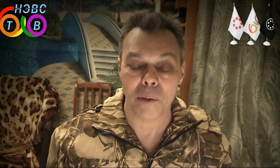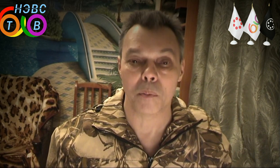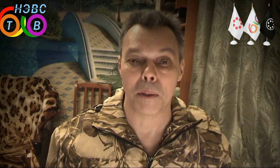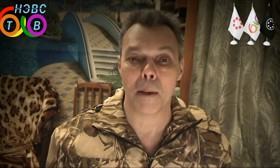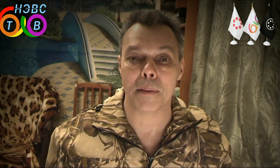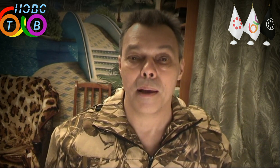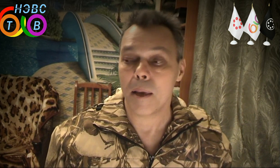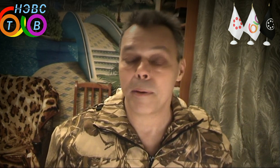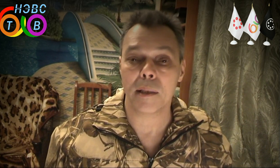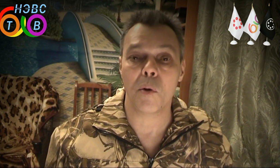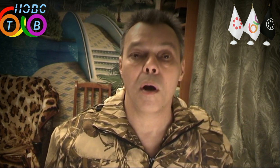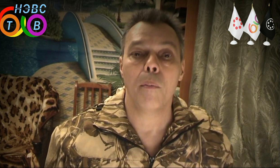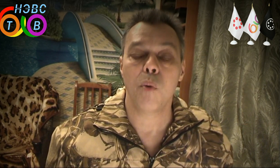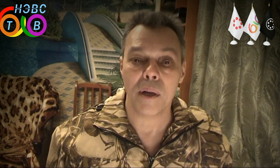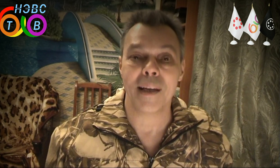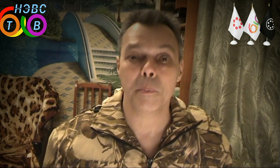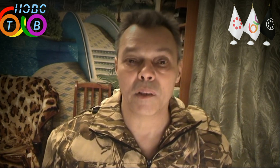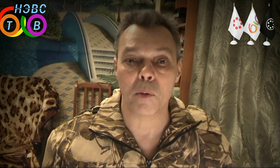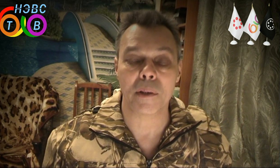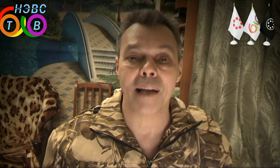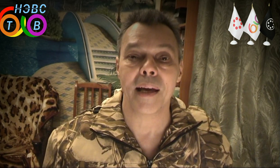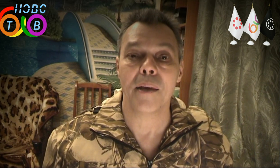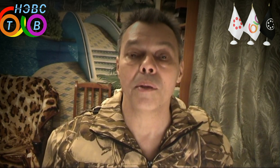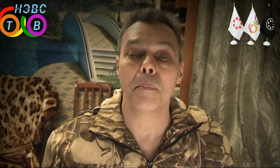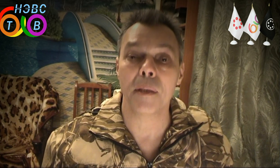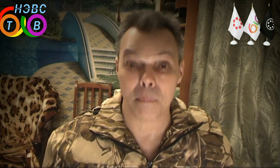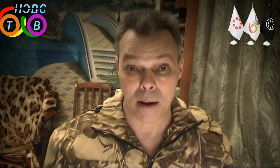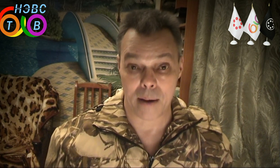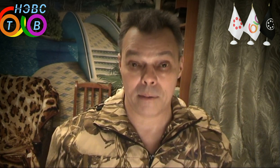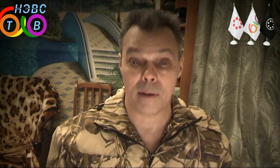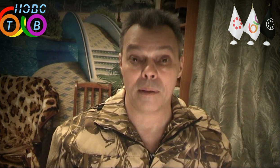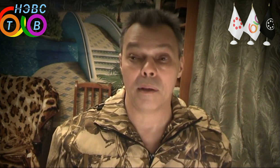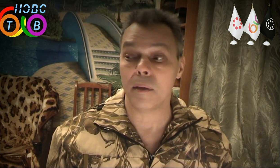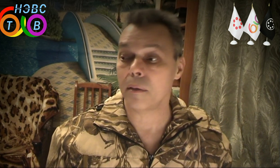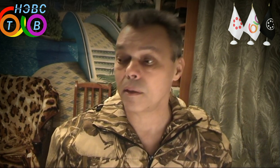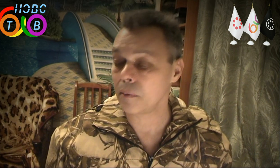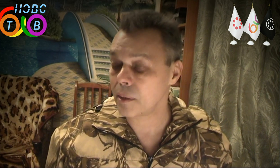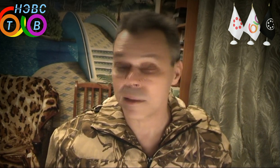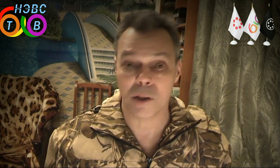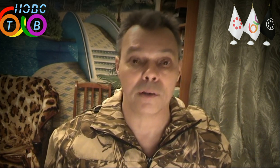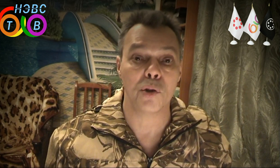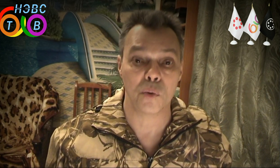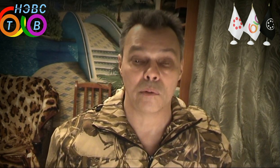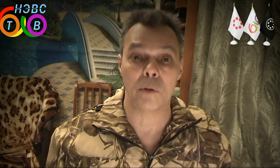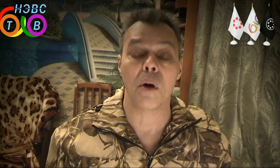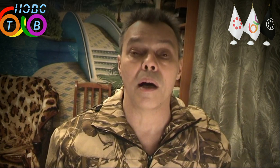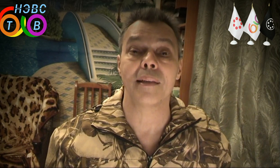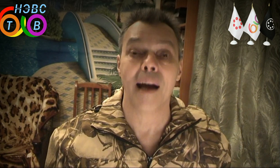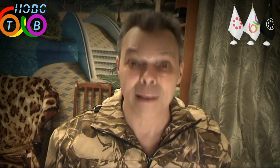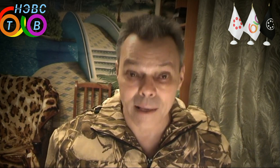идут, понимаете? И поэтому боль она испытывает, просто она ее не понимает, или не слышит, не чувствует, но она